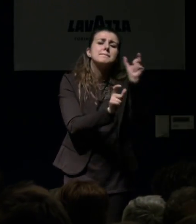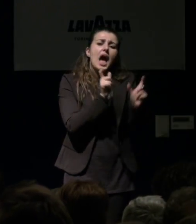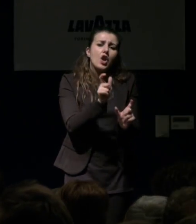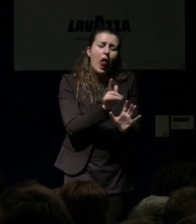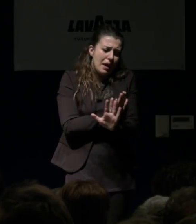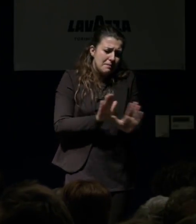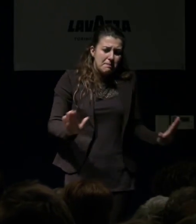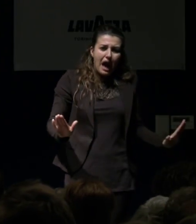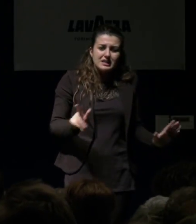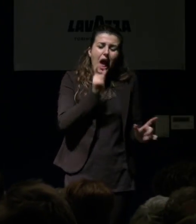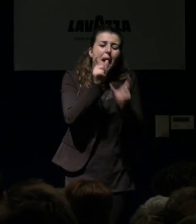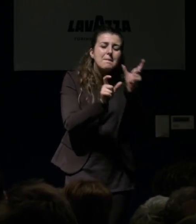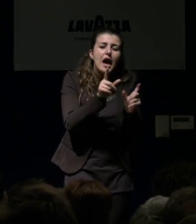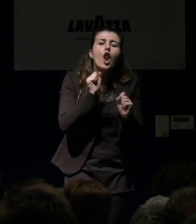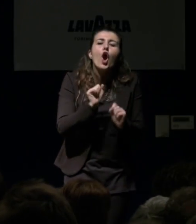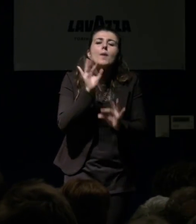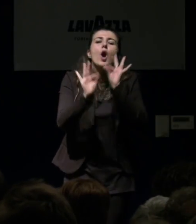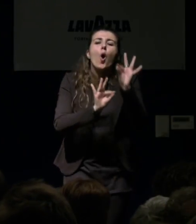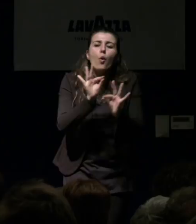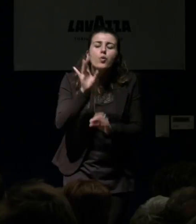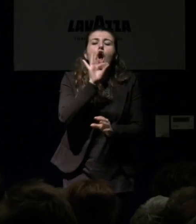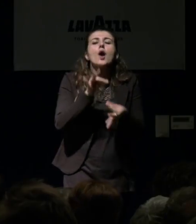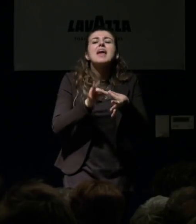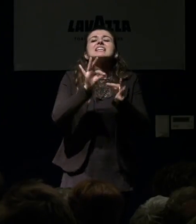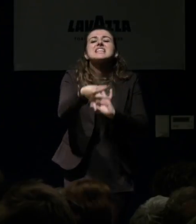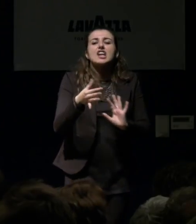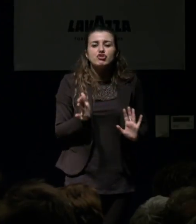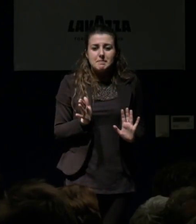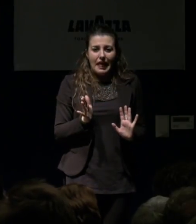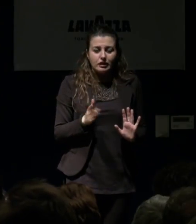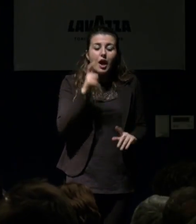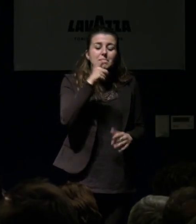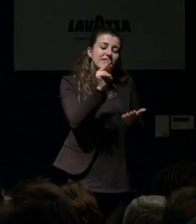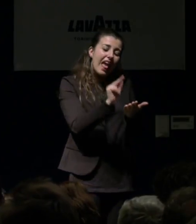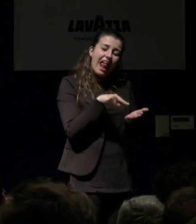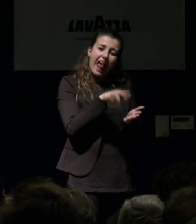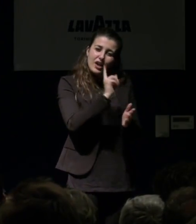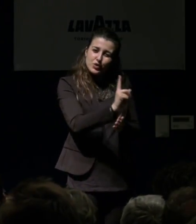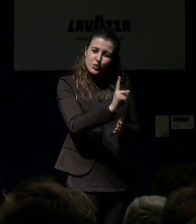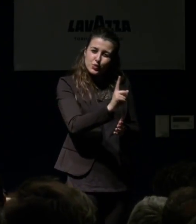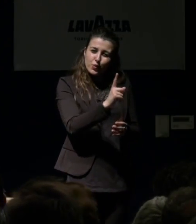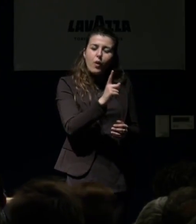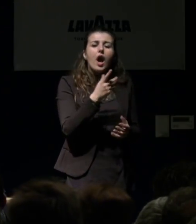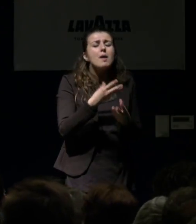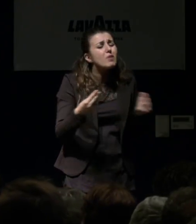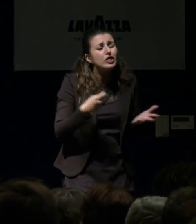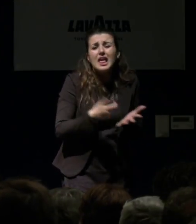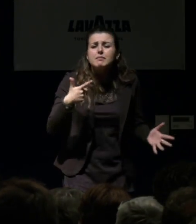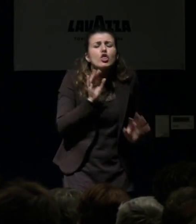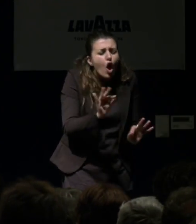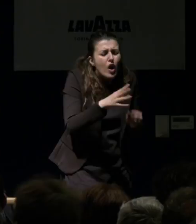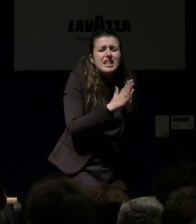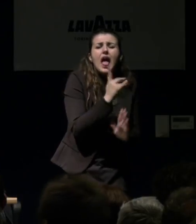loro essere farmaci loro essere il risarcimento la letteratura d alessandro e piena di momenti topici è fatta così e sono fatti così i libri